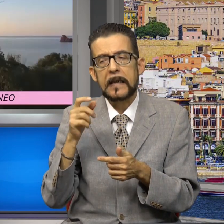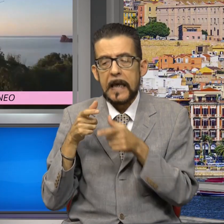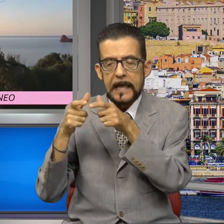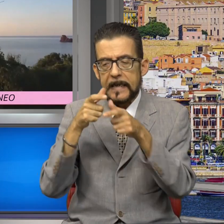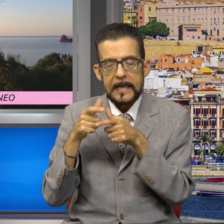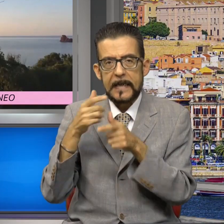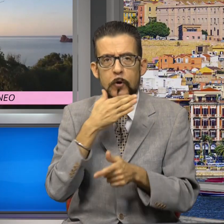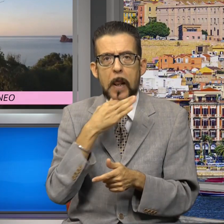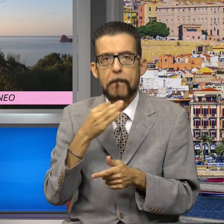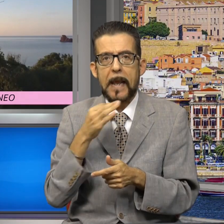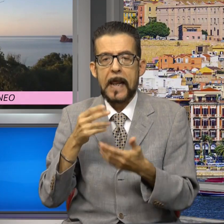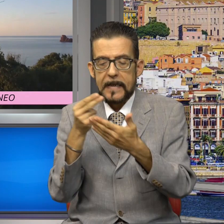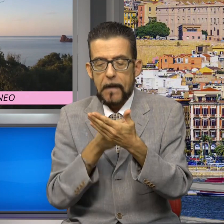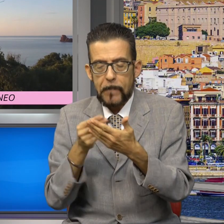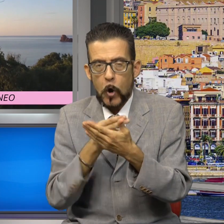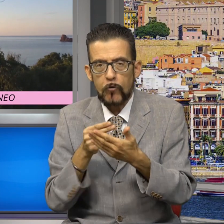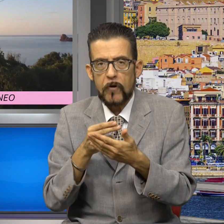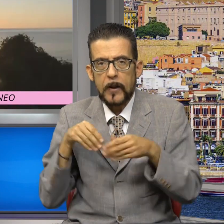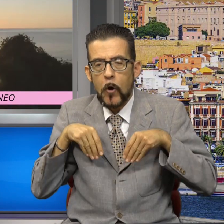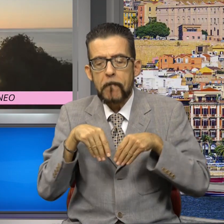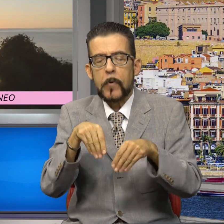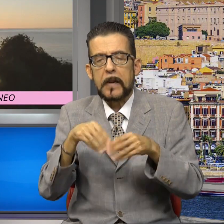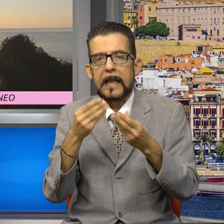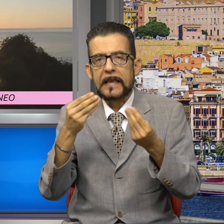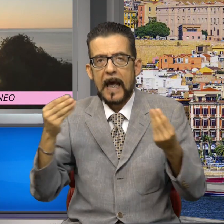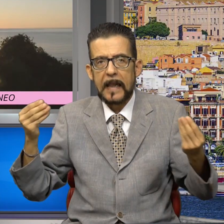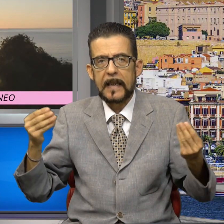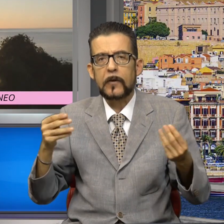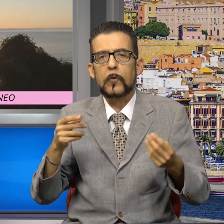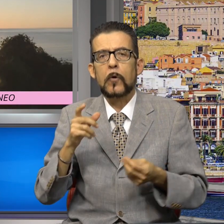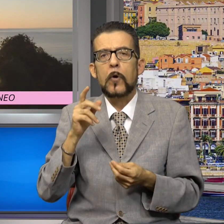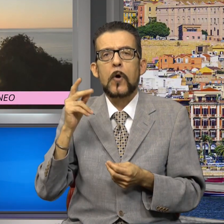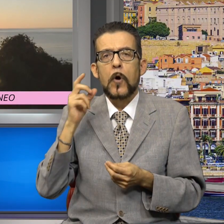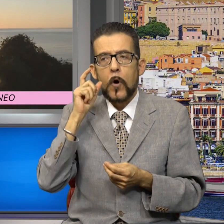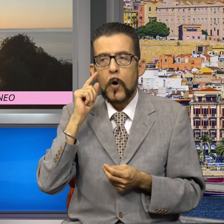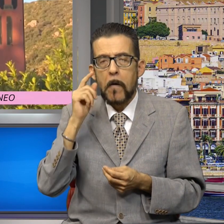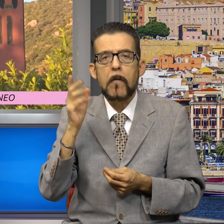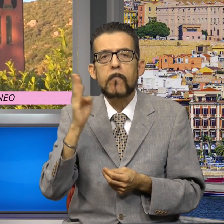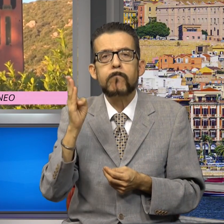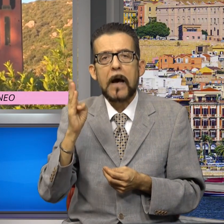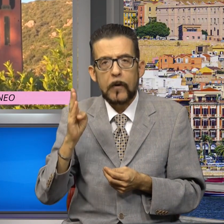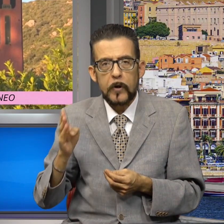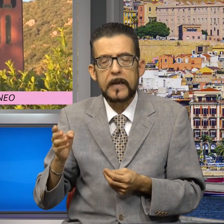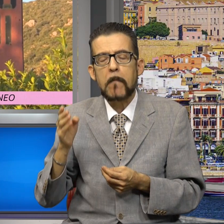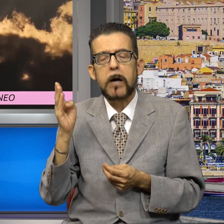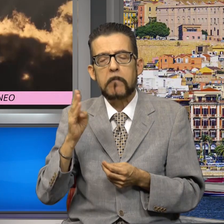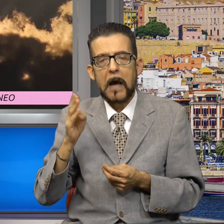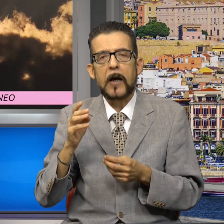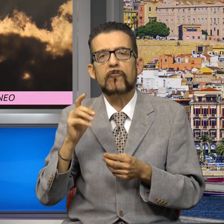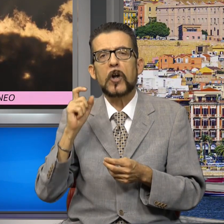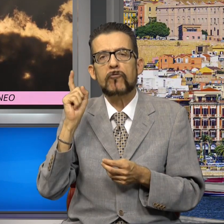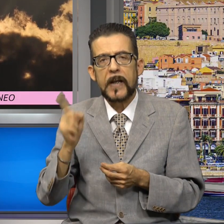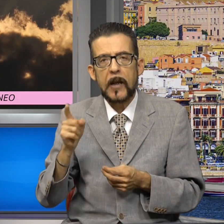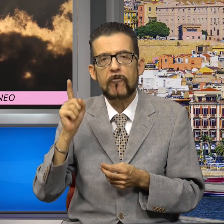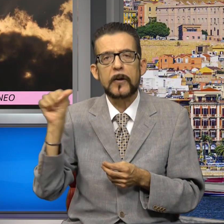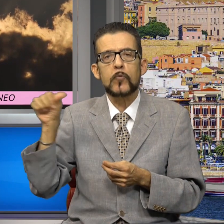come questo progetto che vede protagonisti da tanti attori, oltre il Gal Barbagia, quello Nuorese e Baronia, Comunità Montana del Morese, Gennargettu,